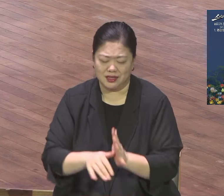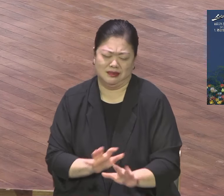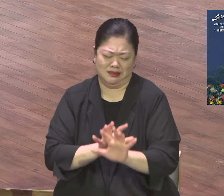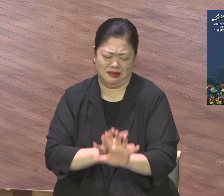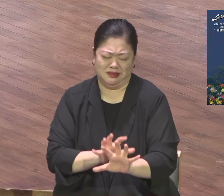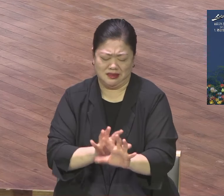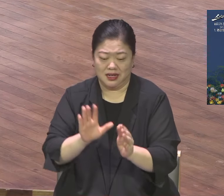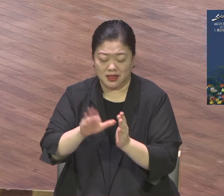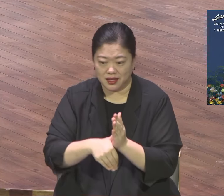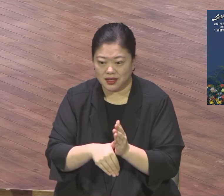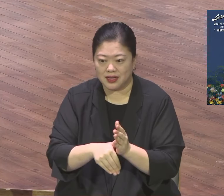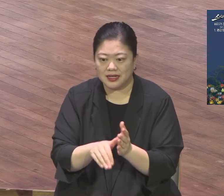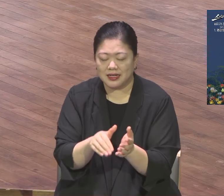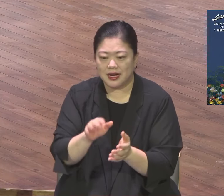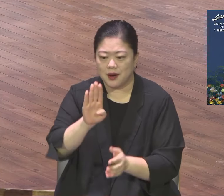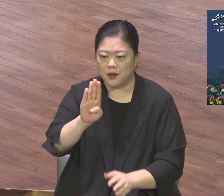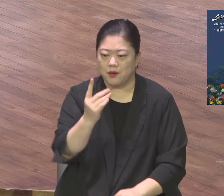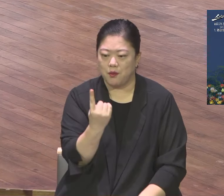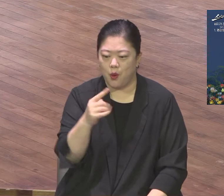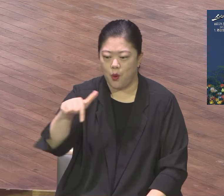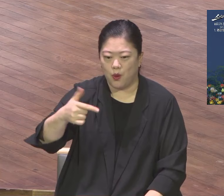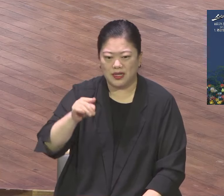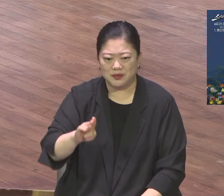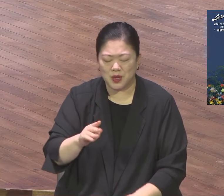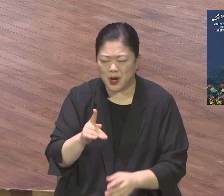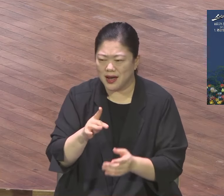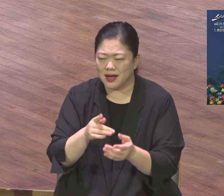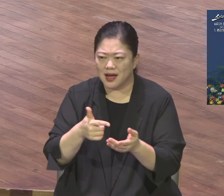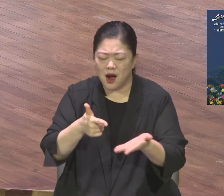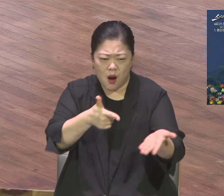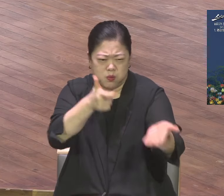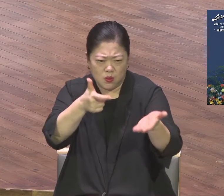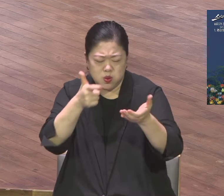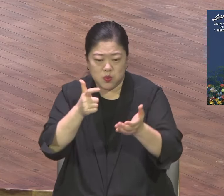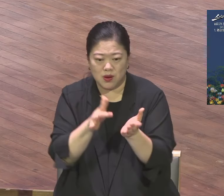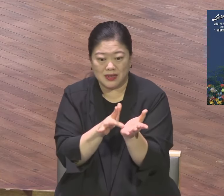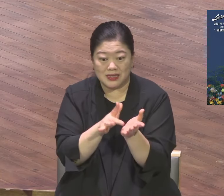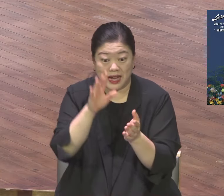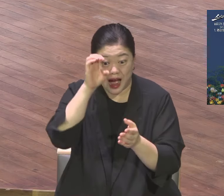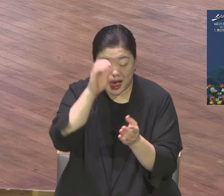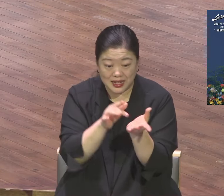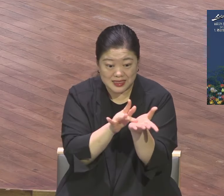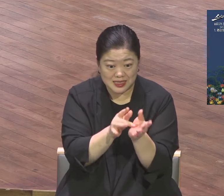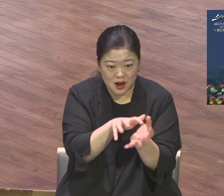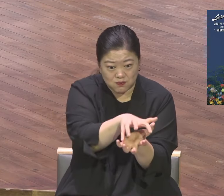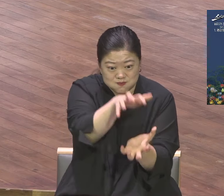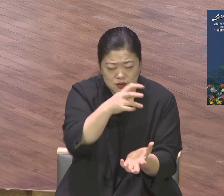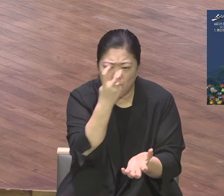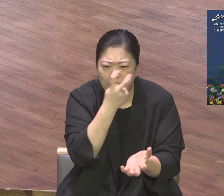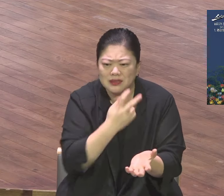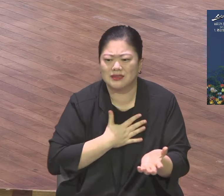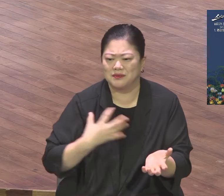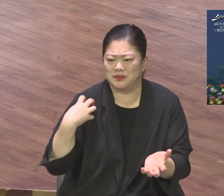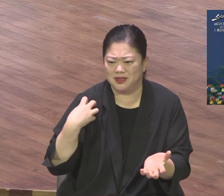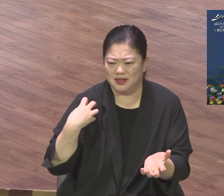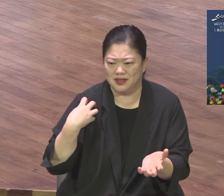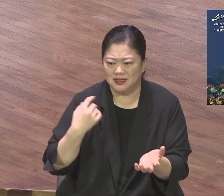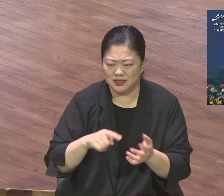다 보병 시합 붙는 거예요. 보급창끼리 다 붙는 거예요. 헌병 딱 차 앞에 서고 이걸 한 달 준비를